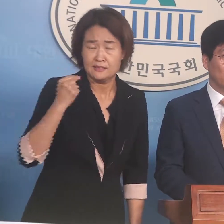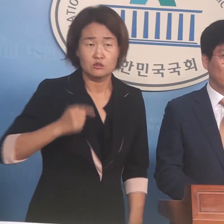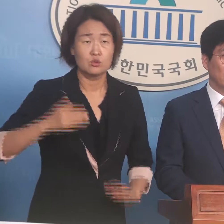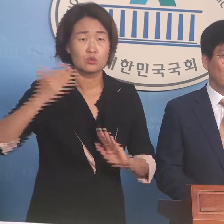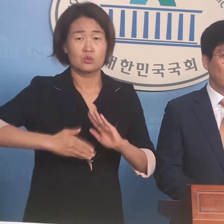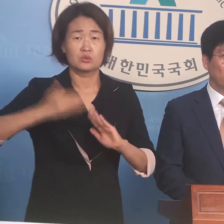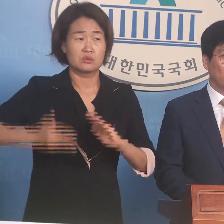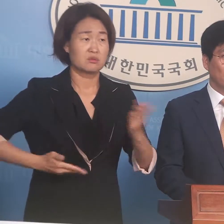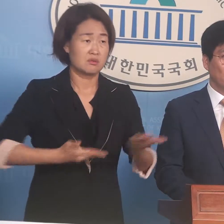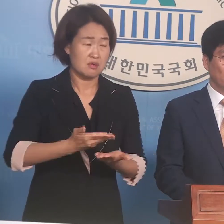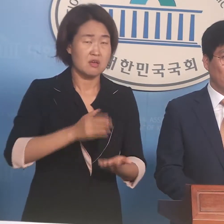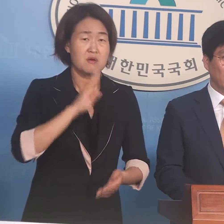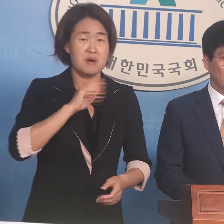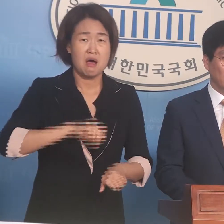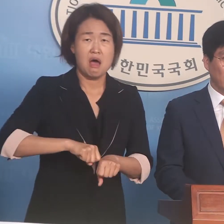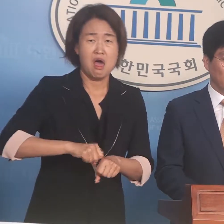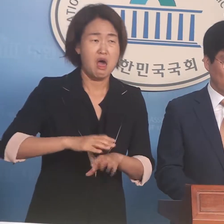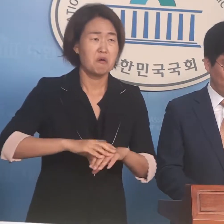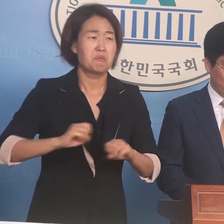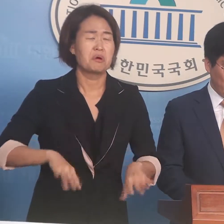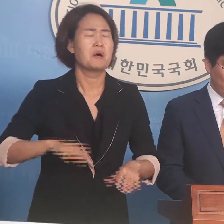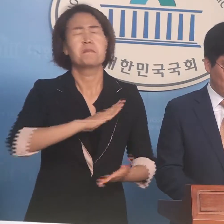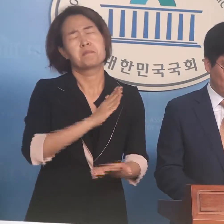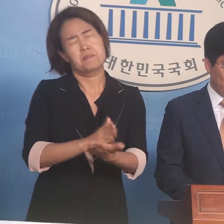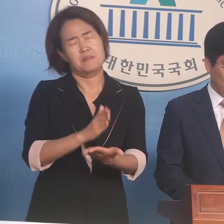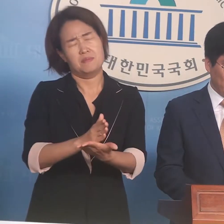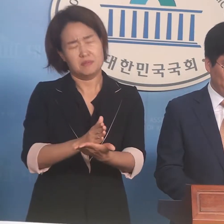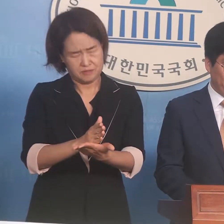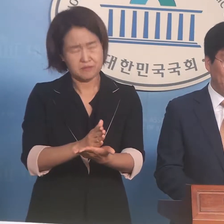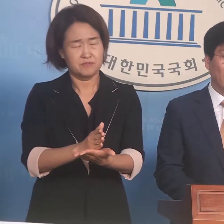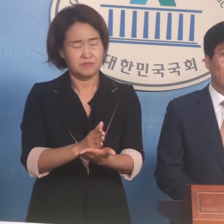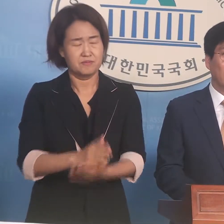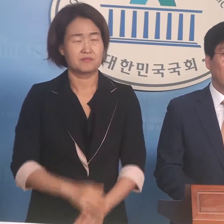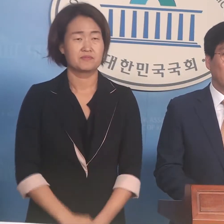공정위의 처분이 무위로 돌아가지 않도록 해야 할 것입니다.